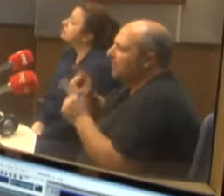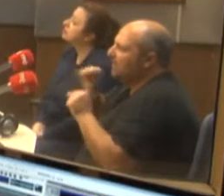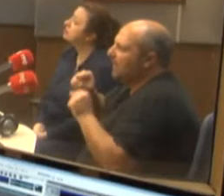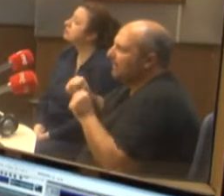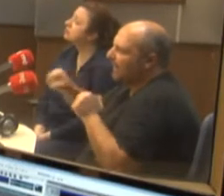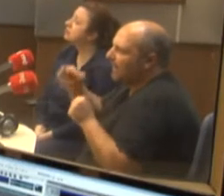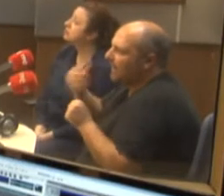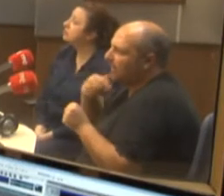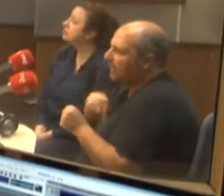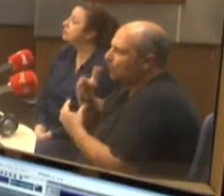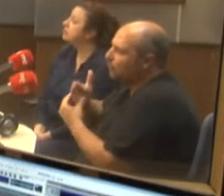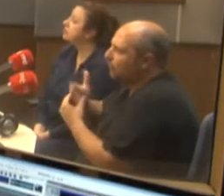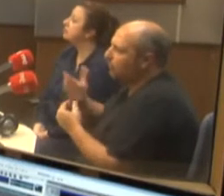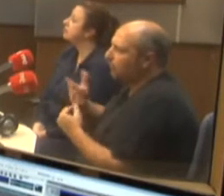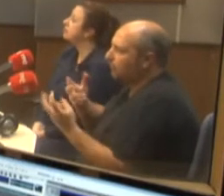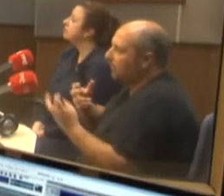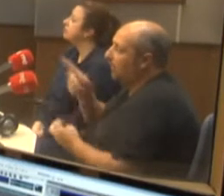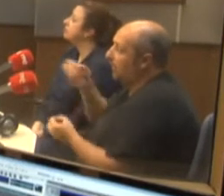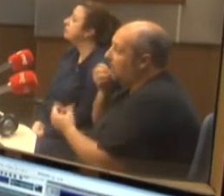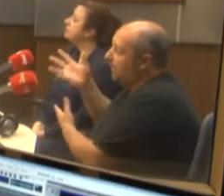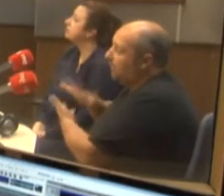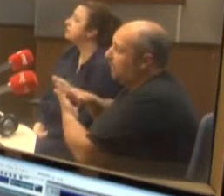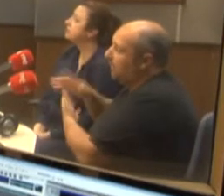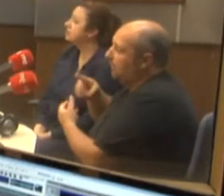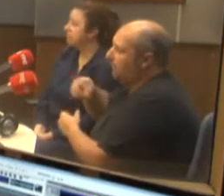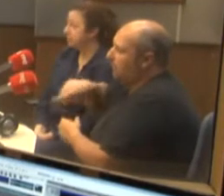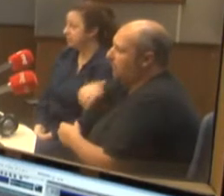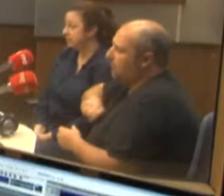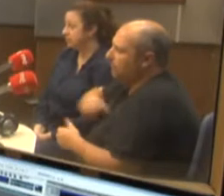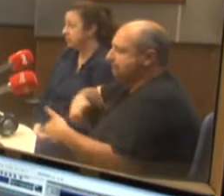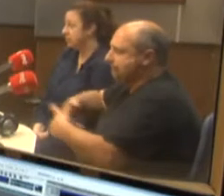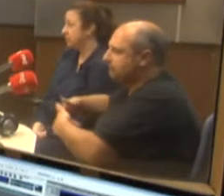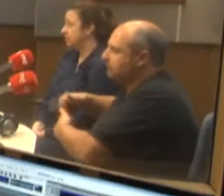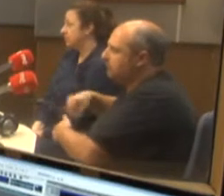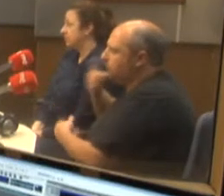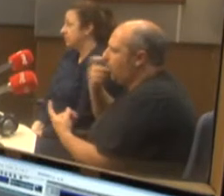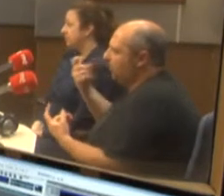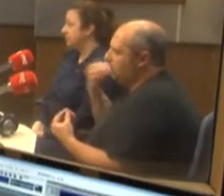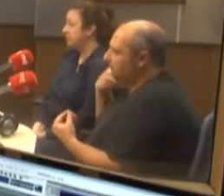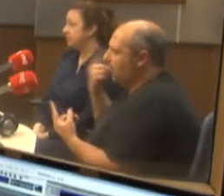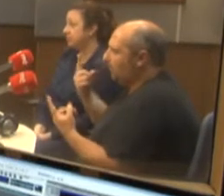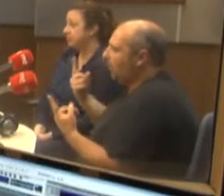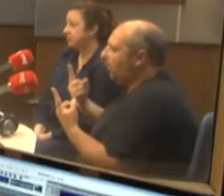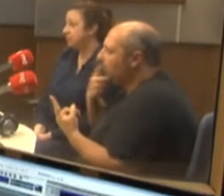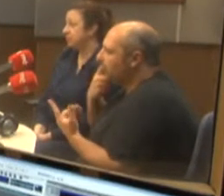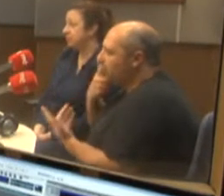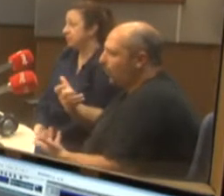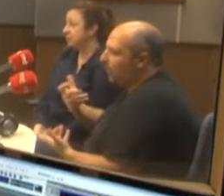hacer cursos de...? Como te comentaba, han sido los propios profesionales, ¿no?, quienes han detectado y cuando ya contactamos con ellos. Y